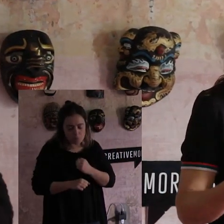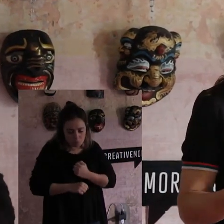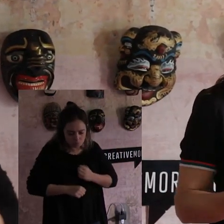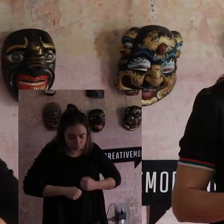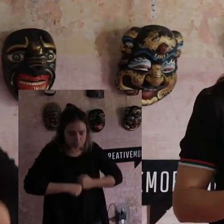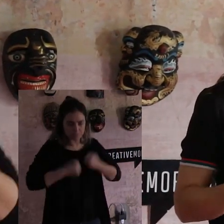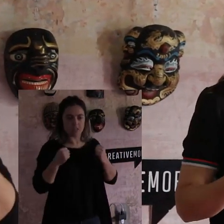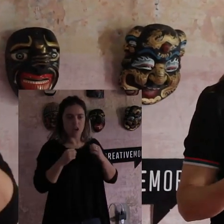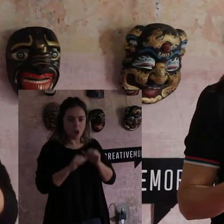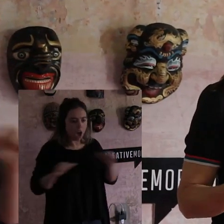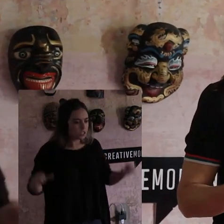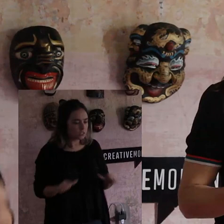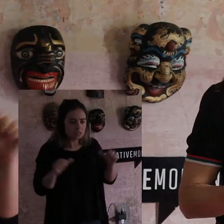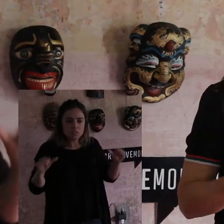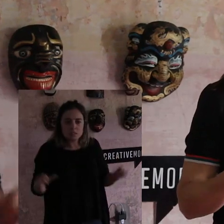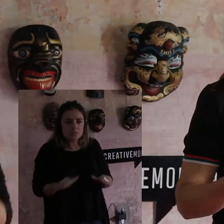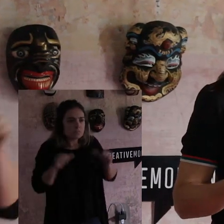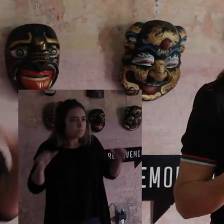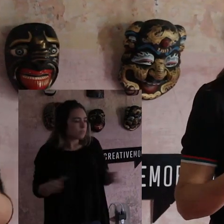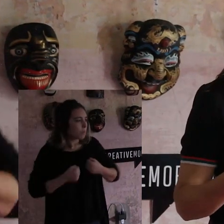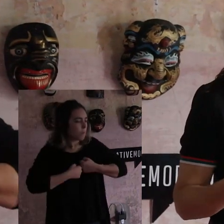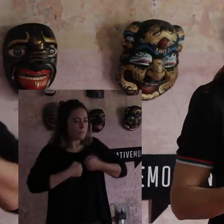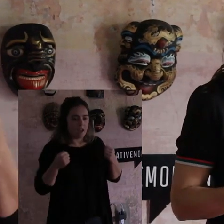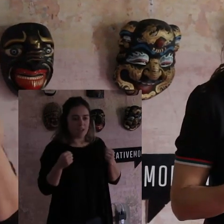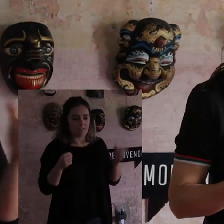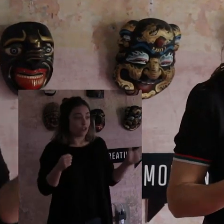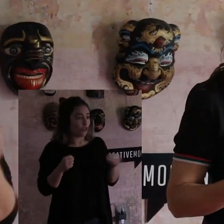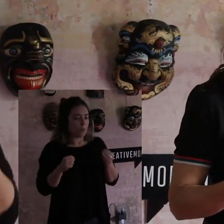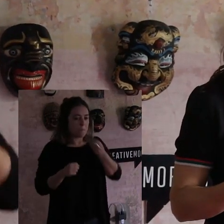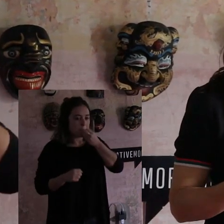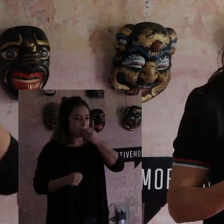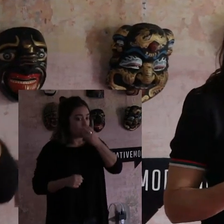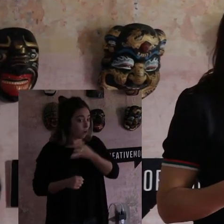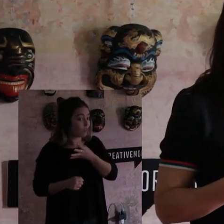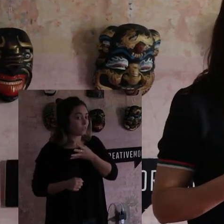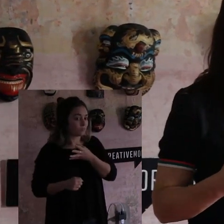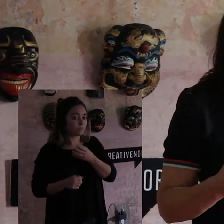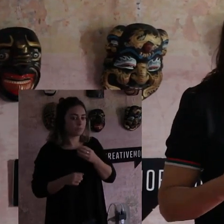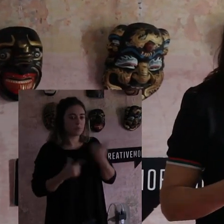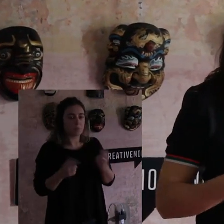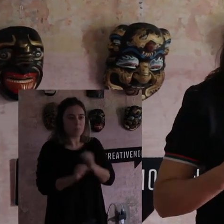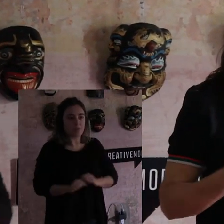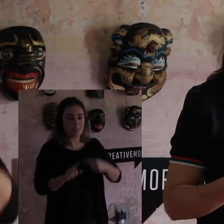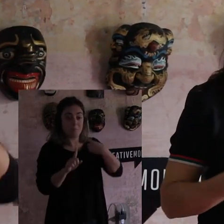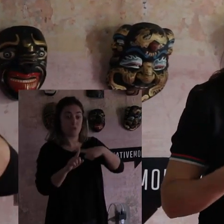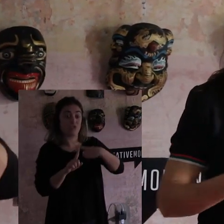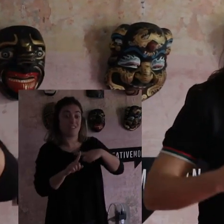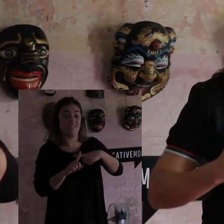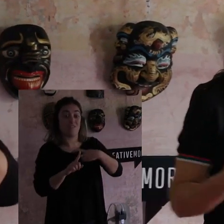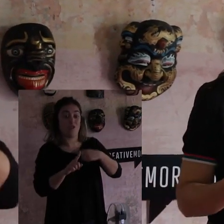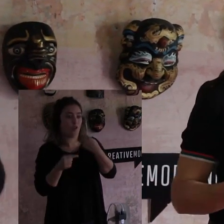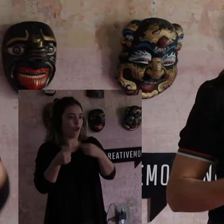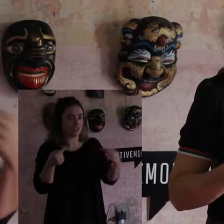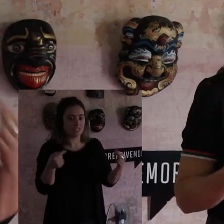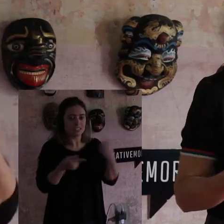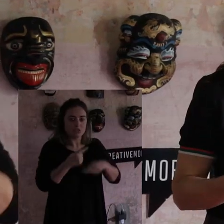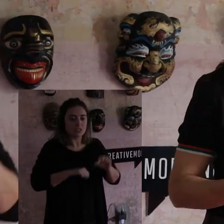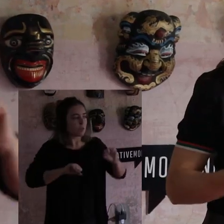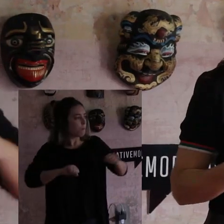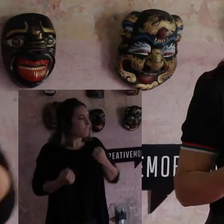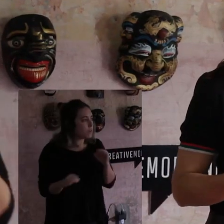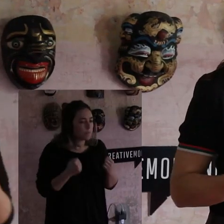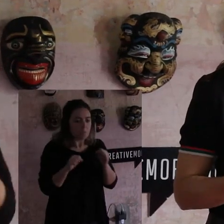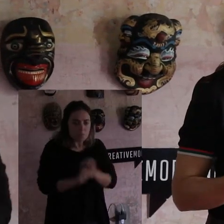cosas, que todo sea mejor. Uno ve mucho más positivo. Entonces, el ejercicio, el